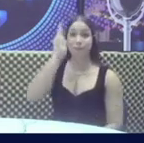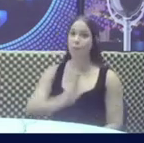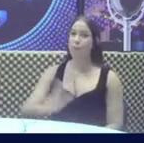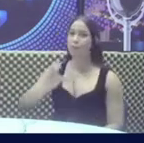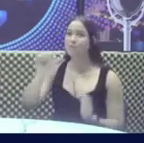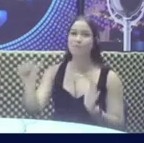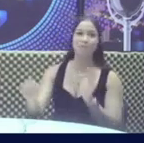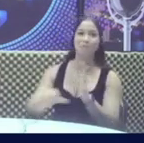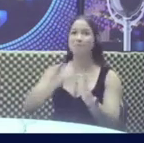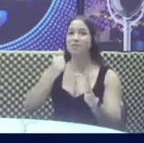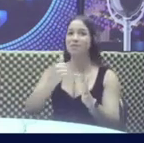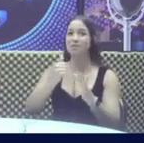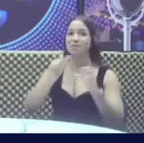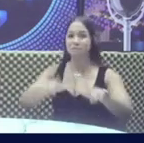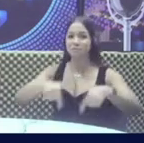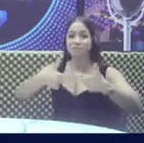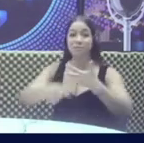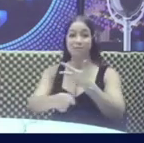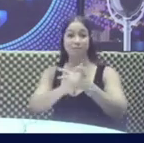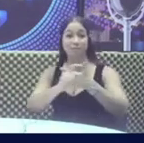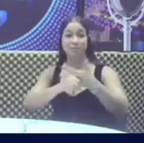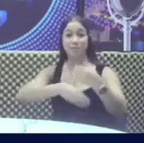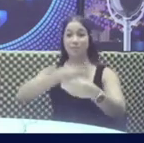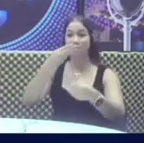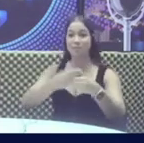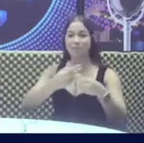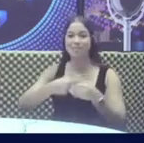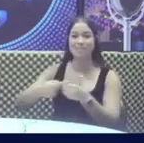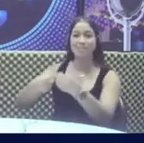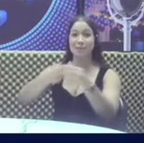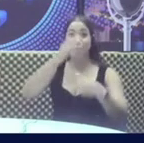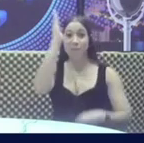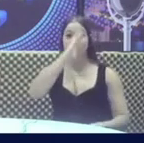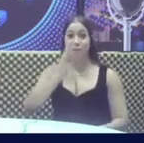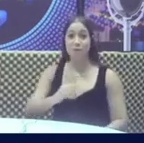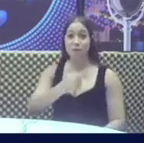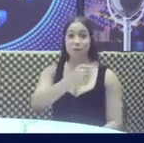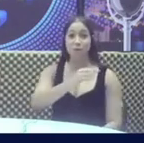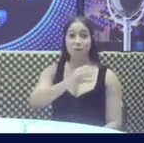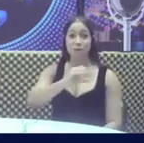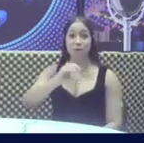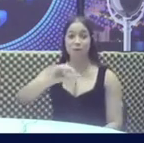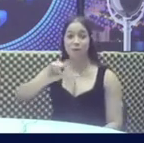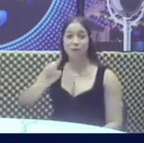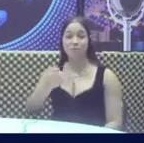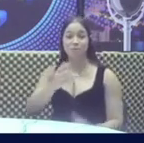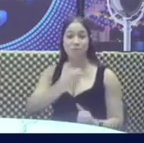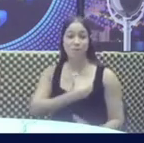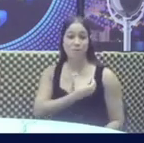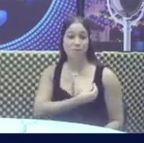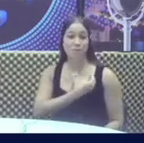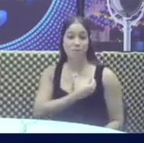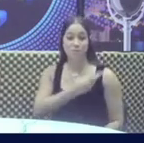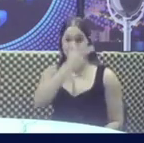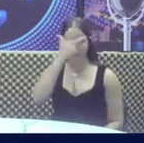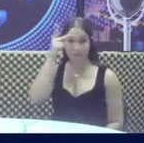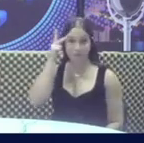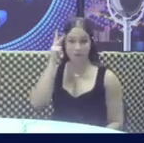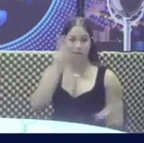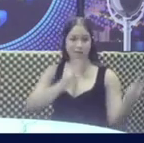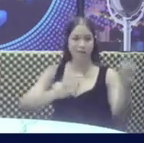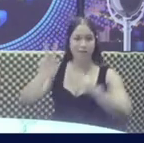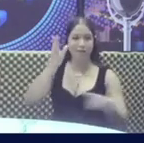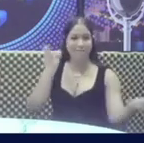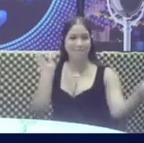a primeira entre os executivos municipais de cidades brasileiras com mais de 700 mil habitantes, avaliados até o